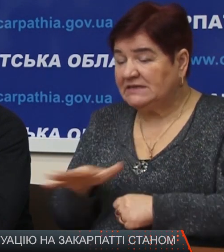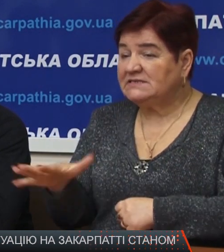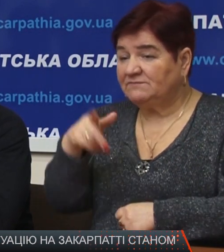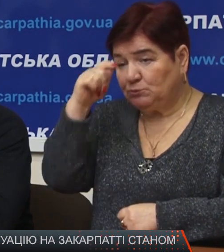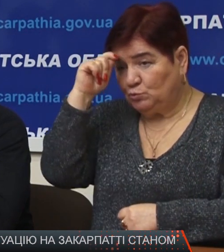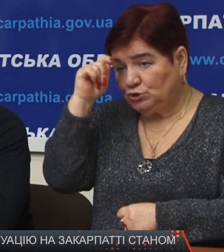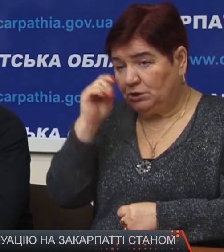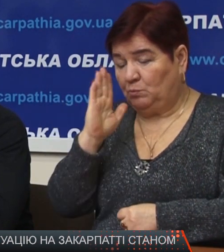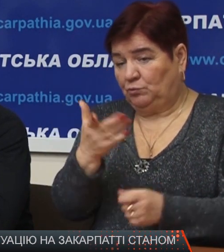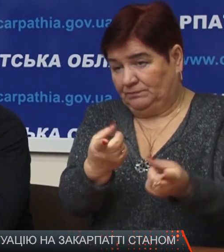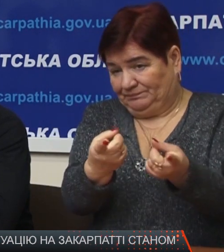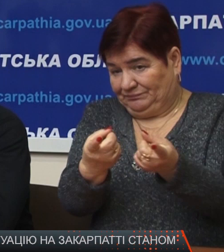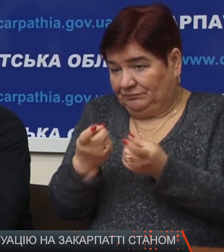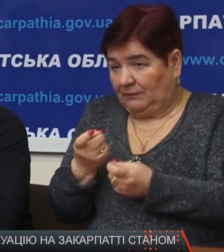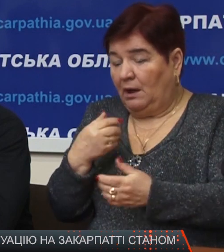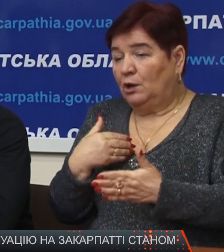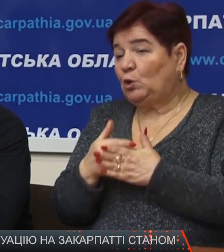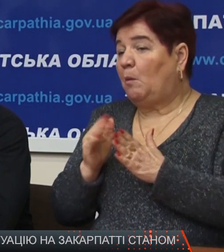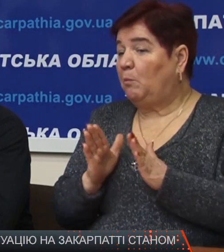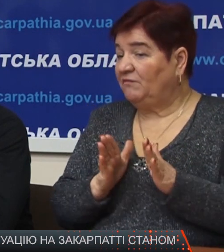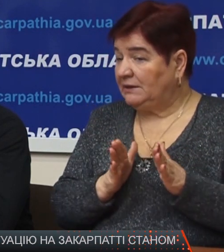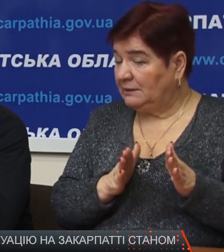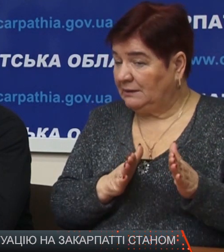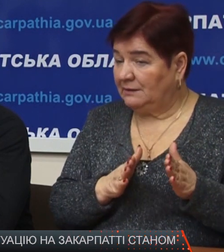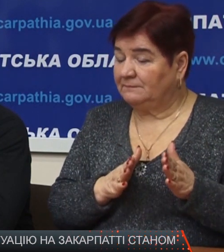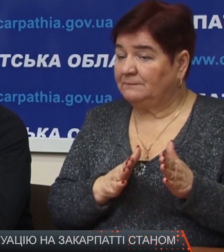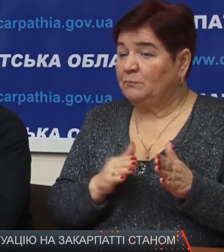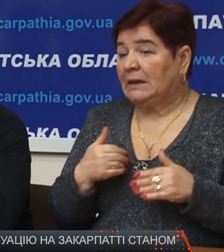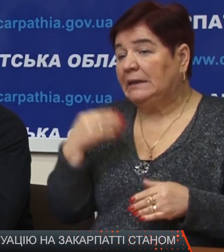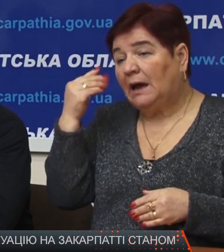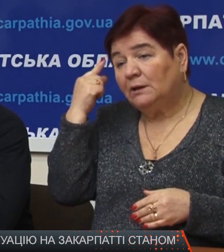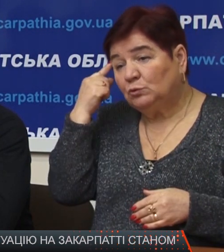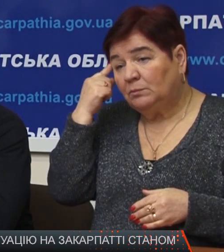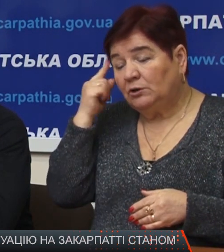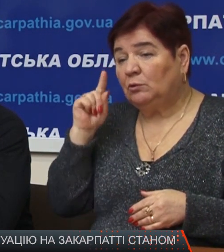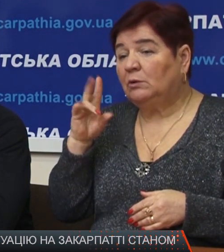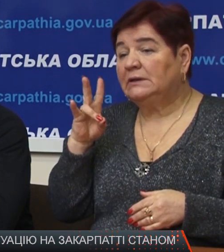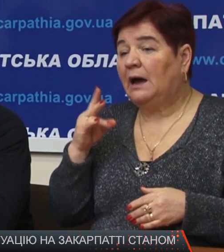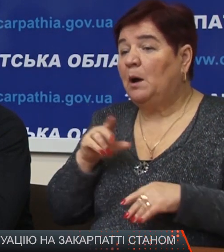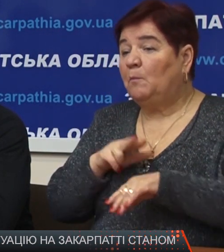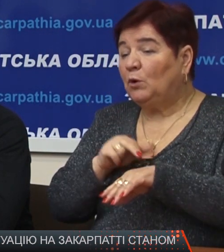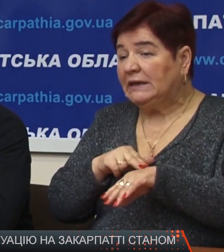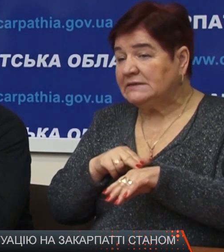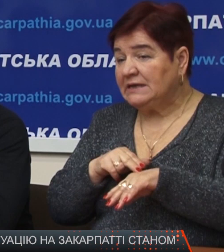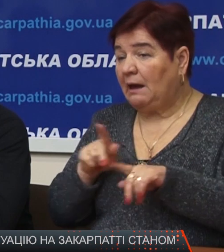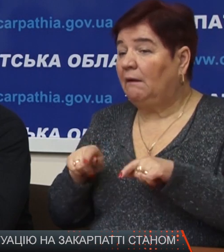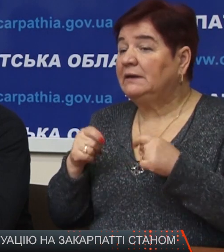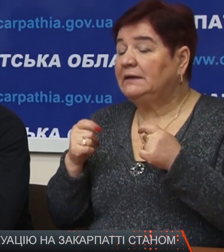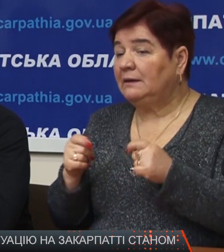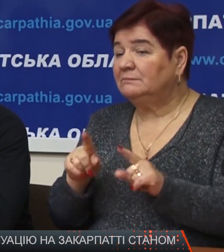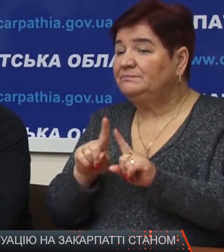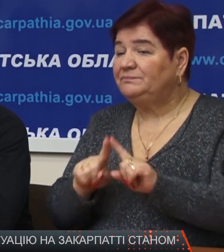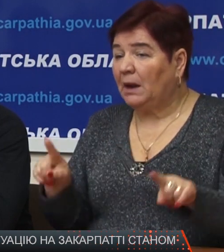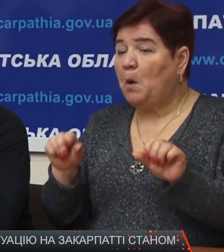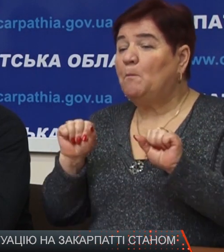залучатися. Щодо їхньої поведінки, то я думаю, що на сьогодні поліція наділена